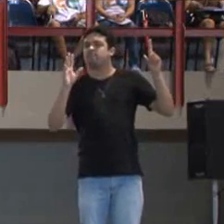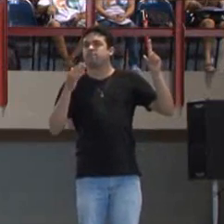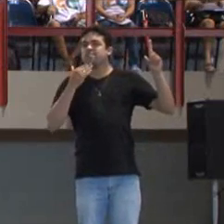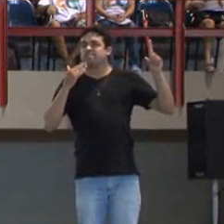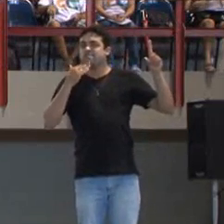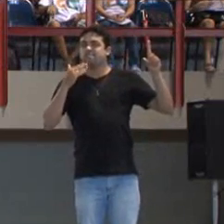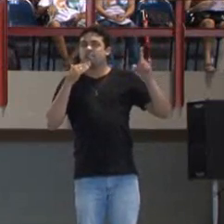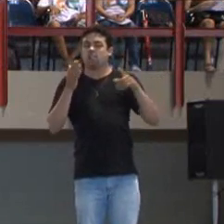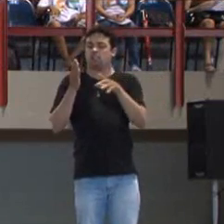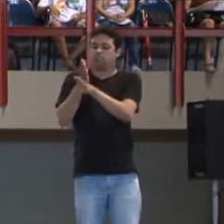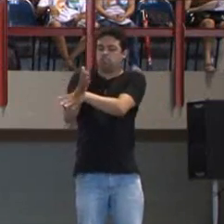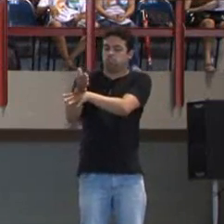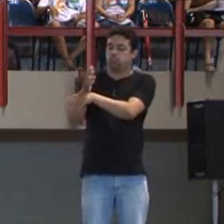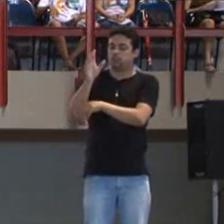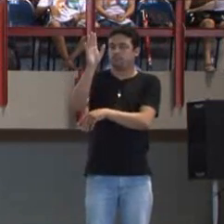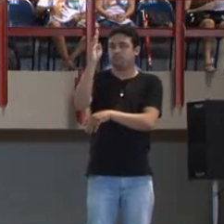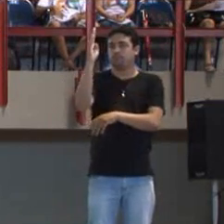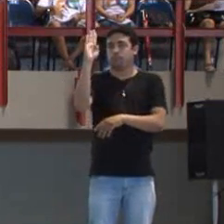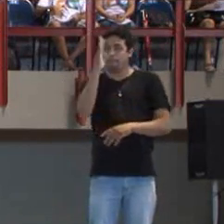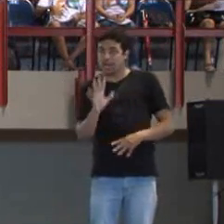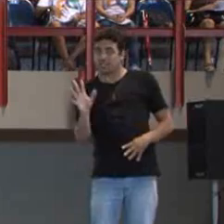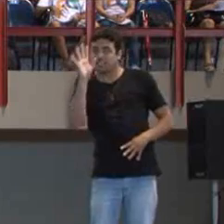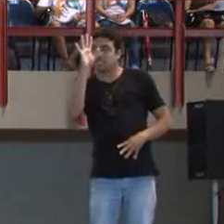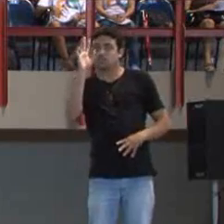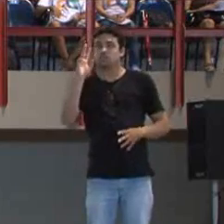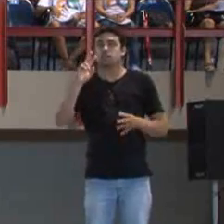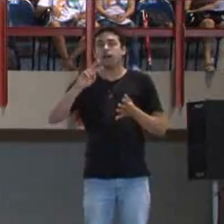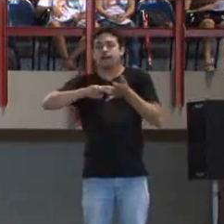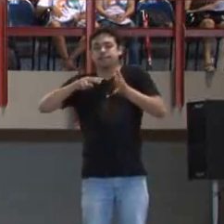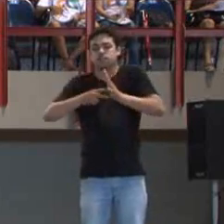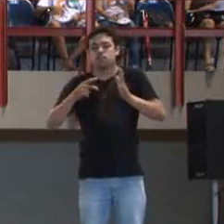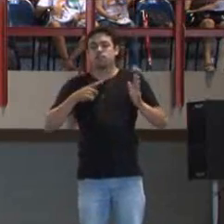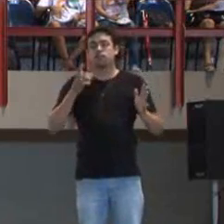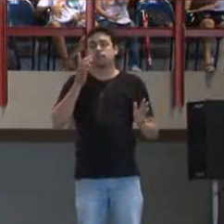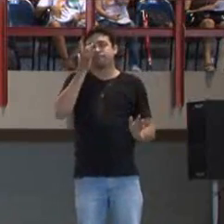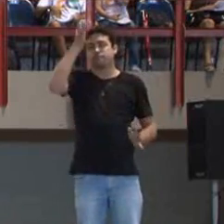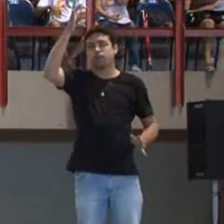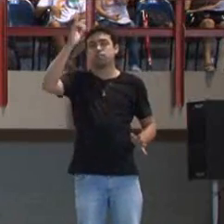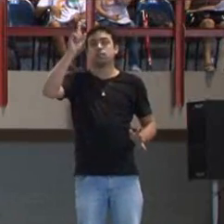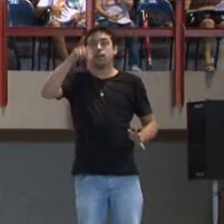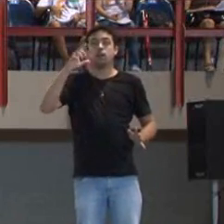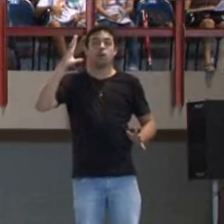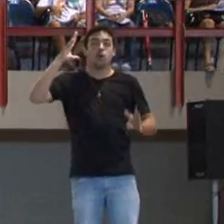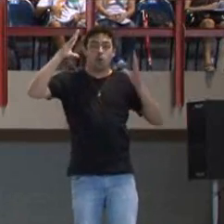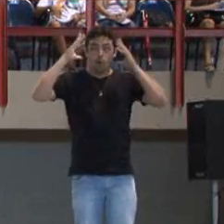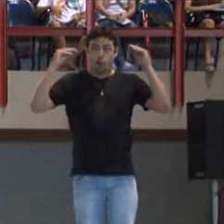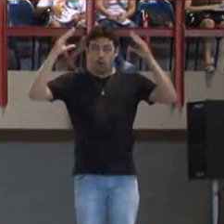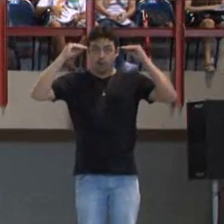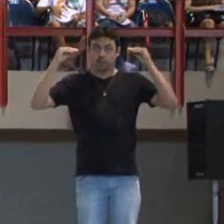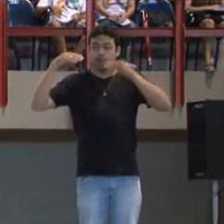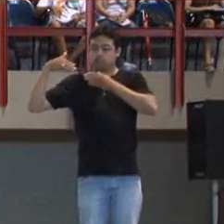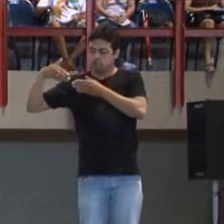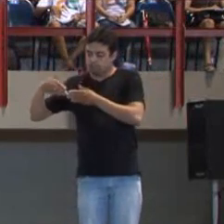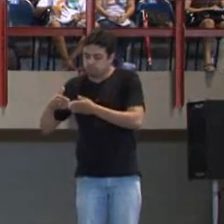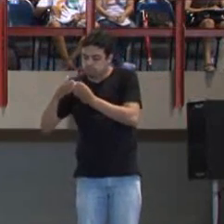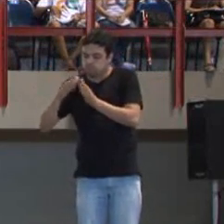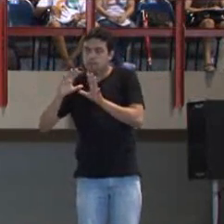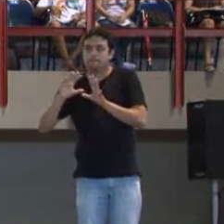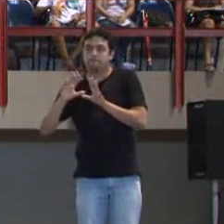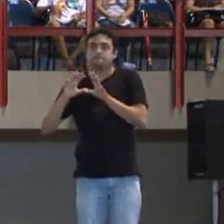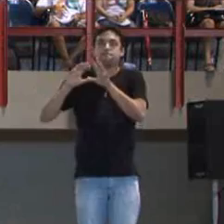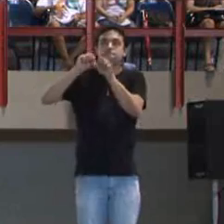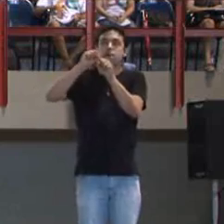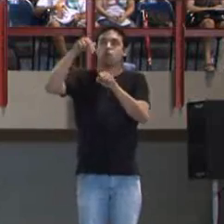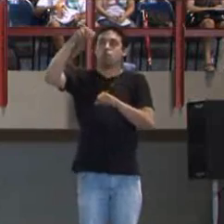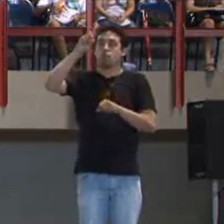essa negligenciada, gente, gerou uma facilidade, que os holandeses viessem e invadissem o